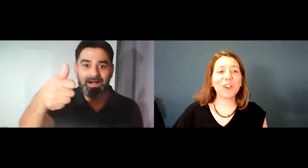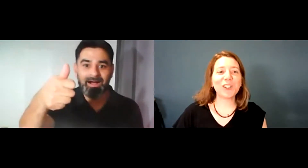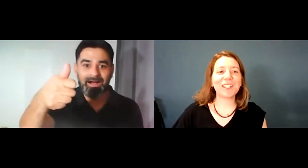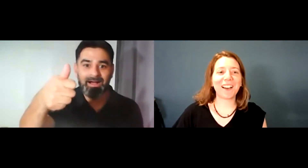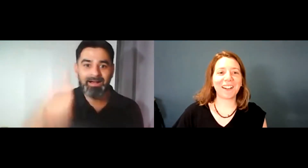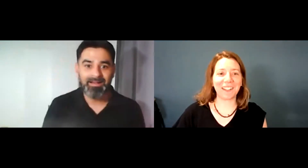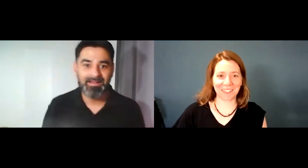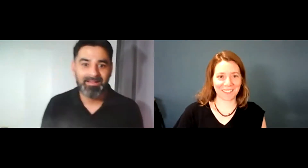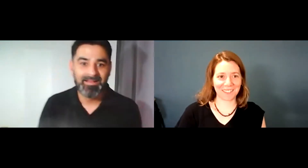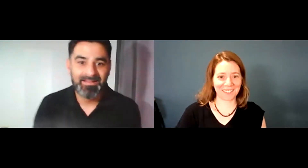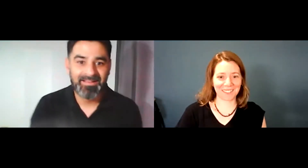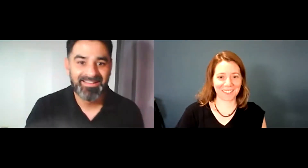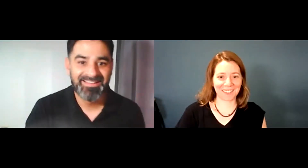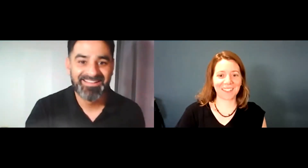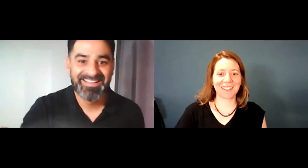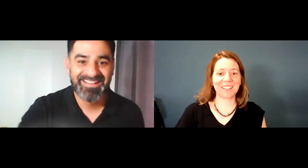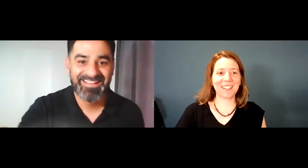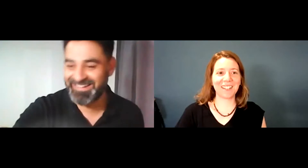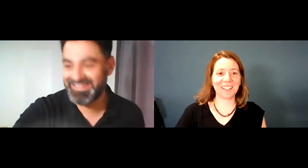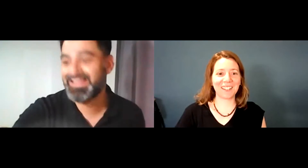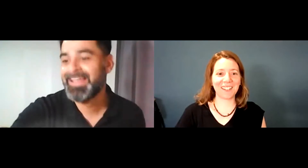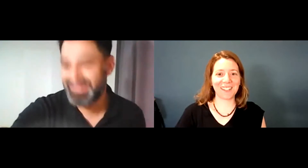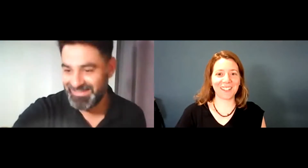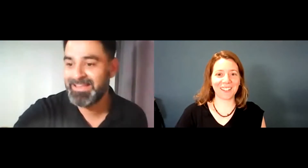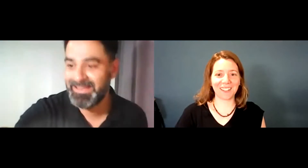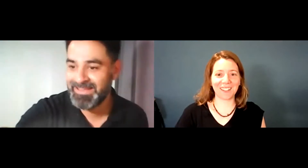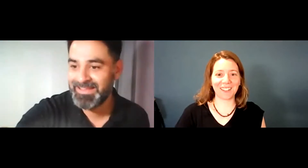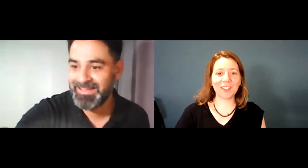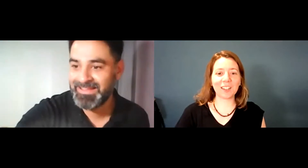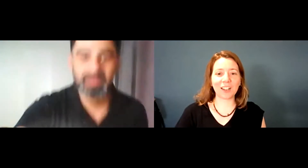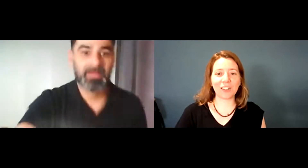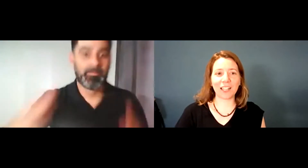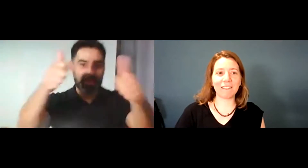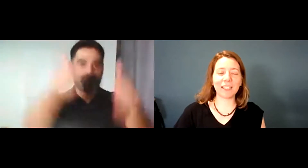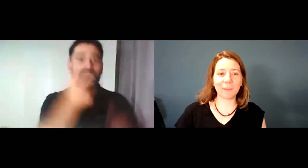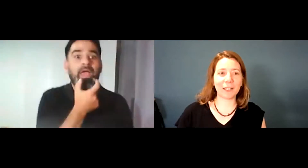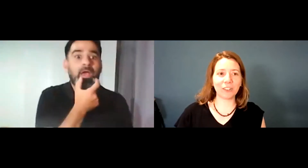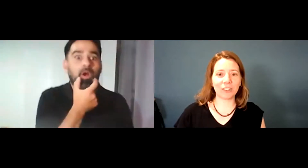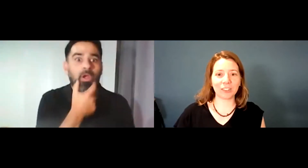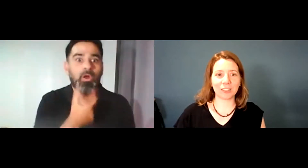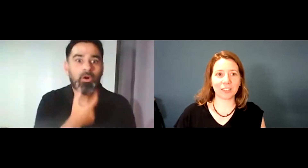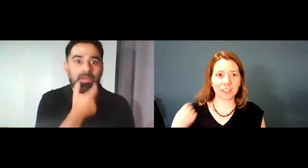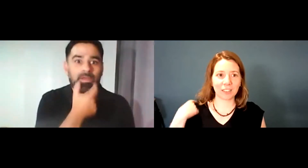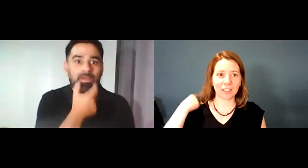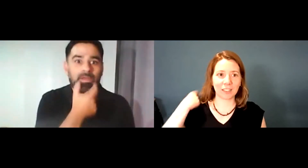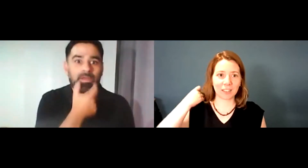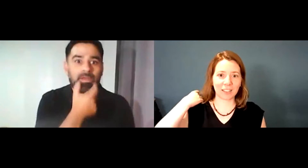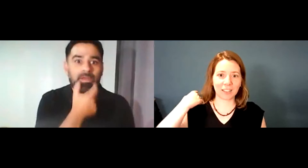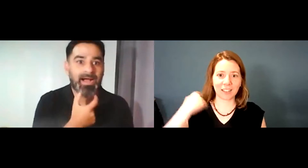Gloria. Gloria. Y ¿dónde está Gloria? Levante la mano. Acá estoy. Ahí